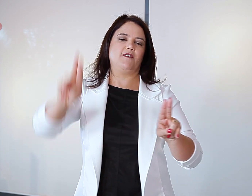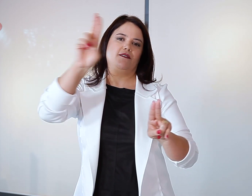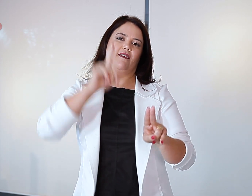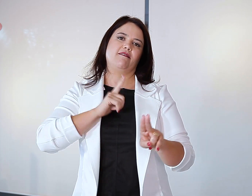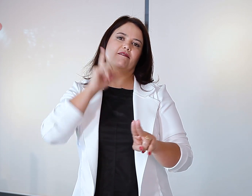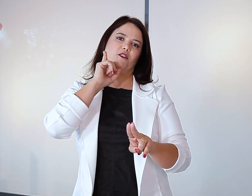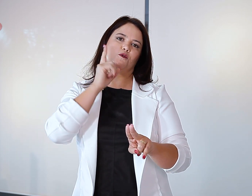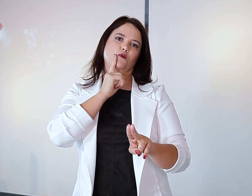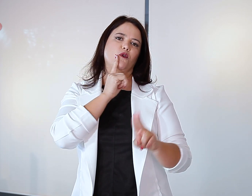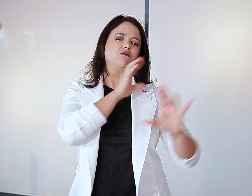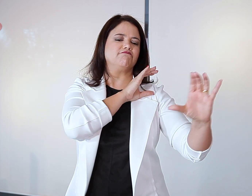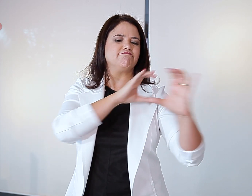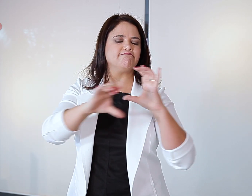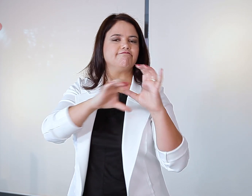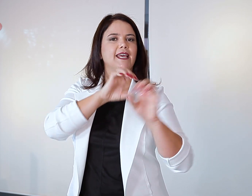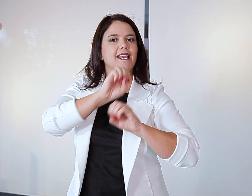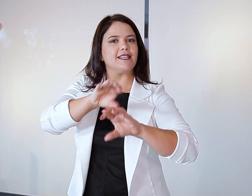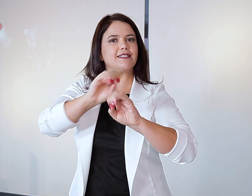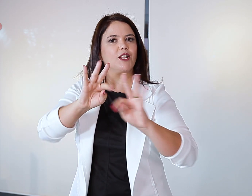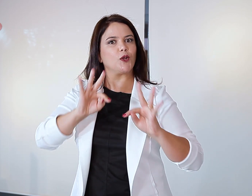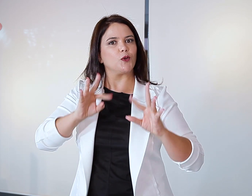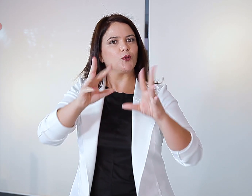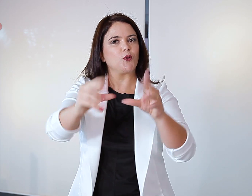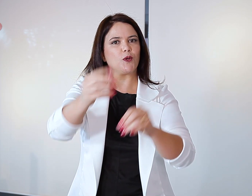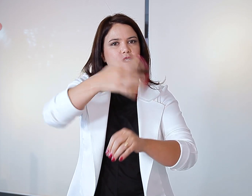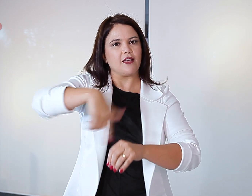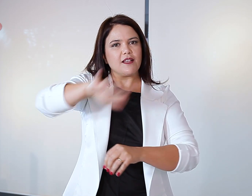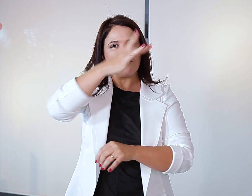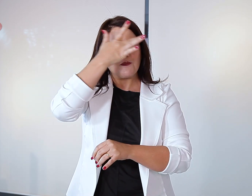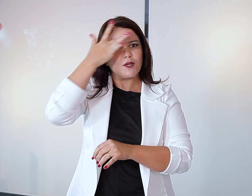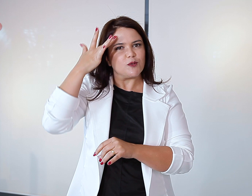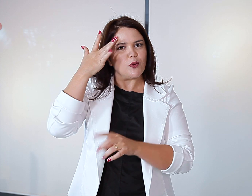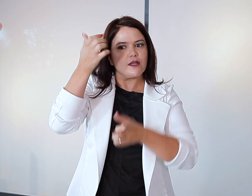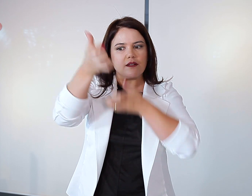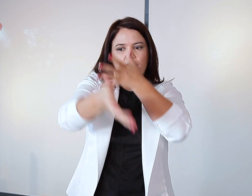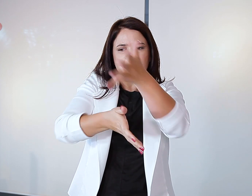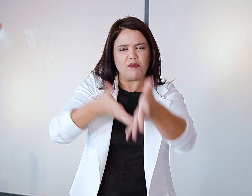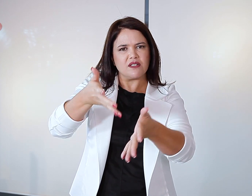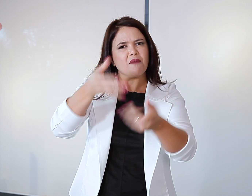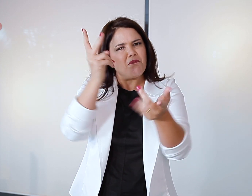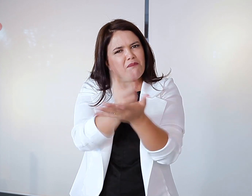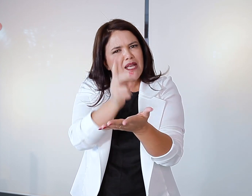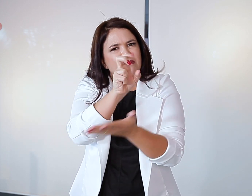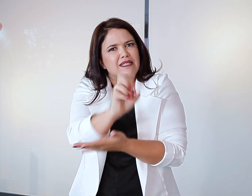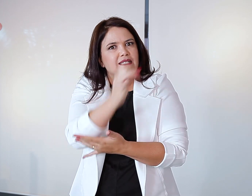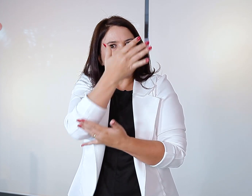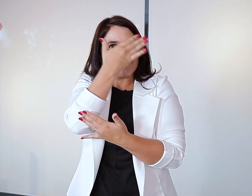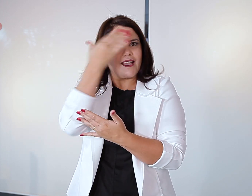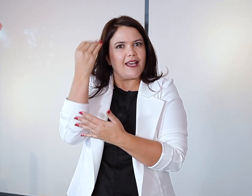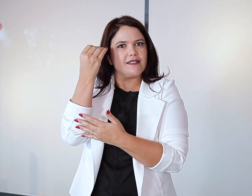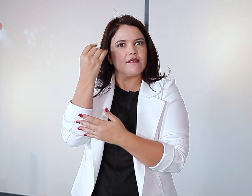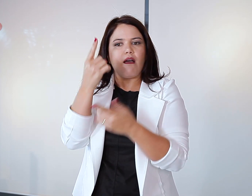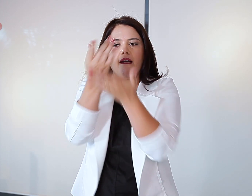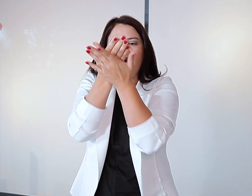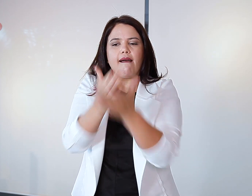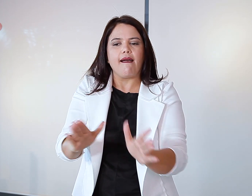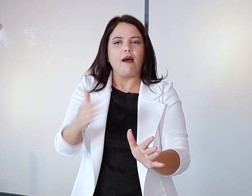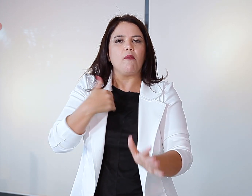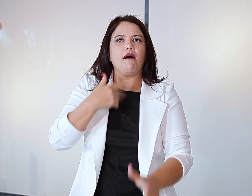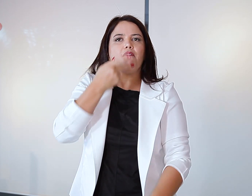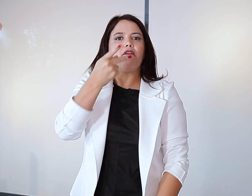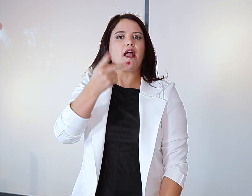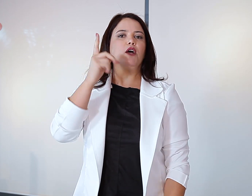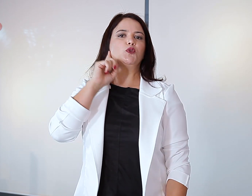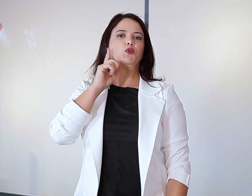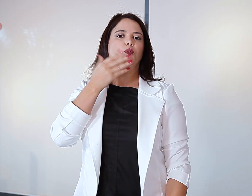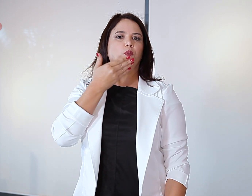garantido ao surdo estar nesse espaço acadêmico e com isso possibilitar também um conhecimento maior da língua.